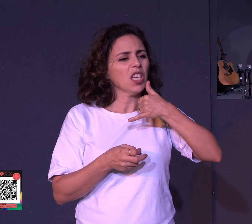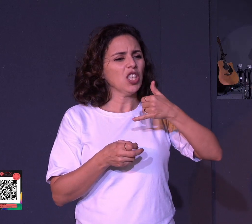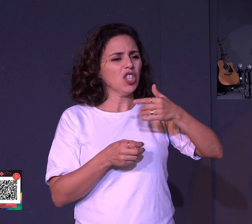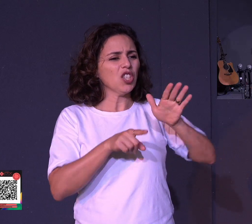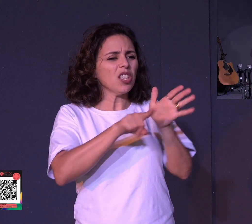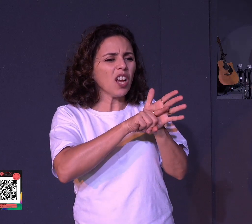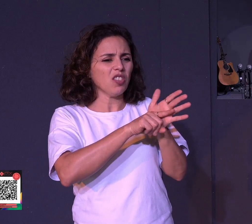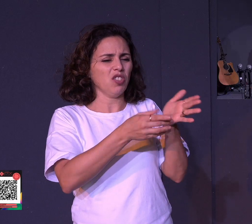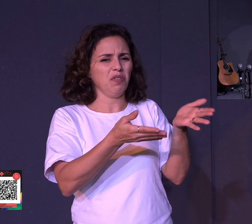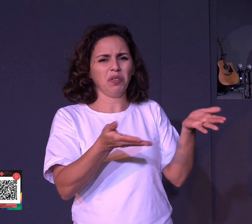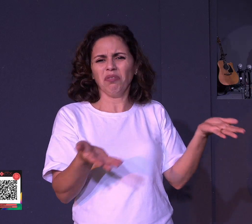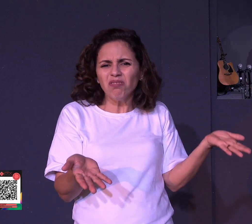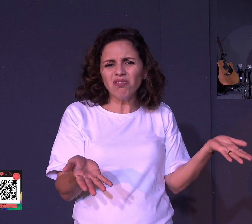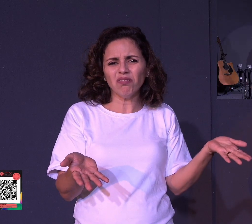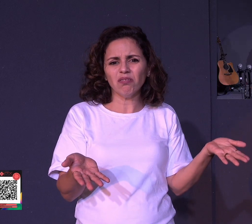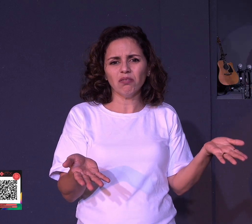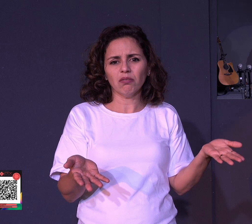Bota um louvor de manhã na tua casa, irmão.